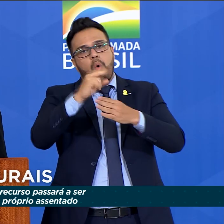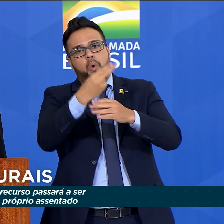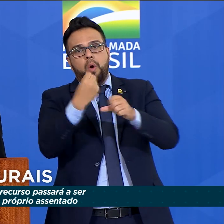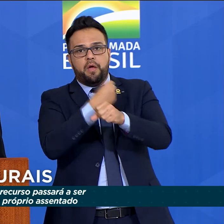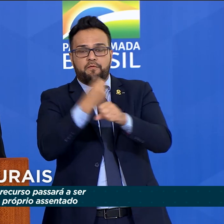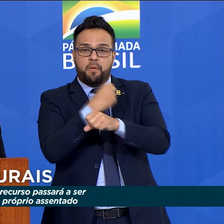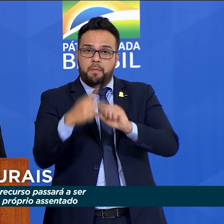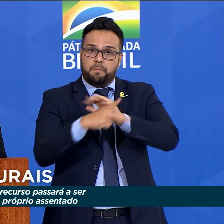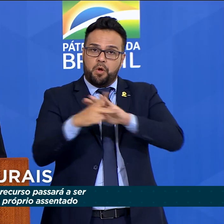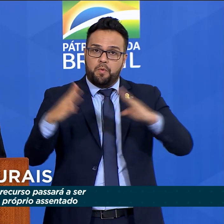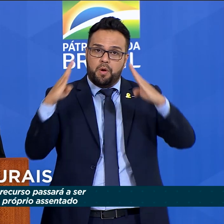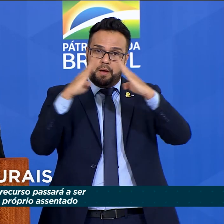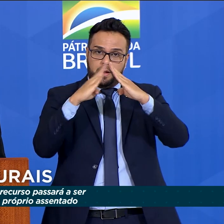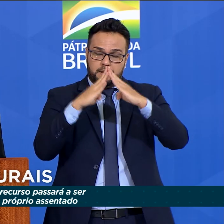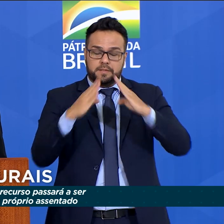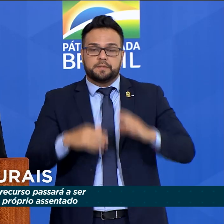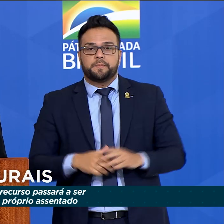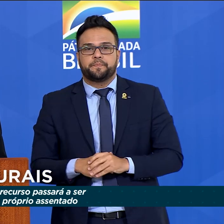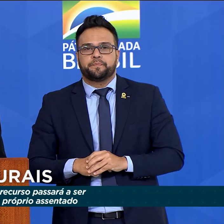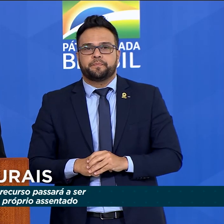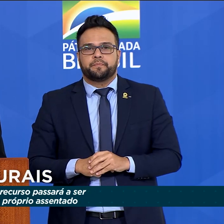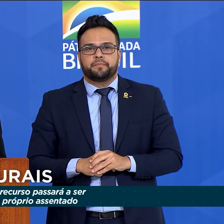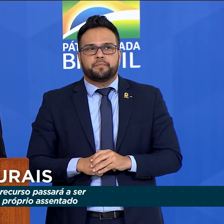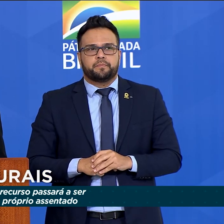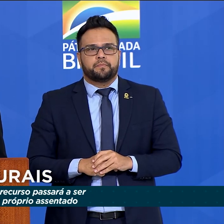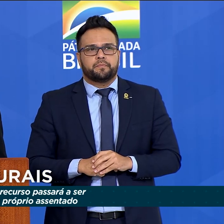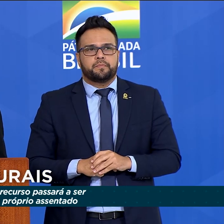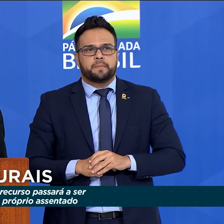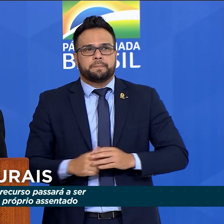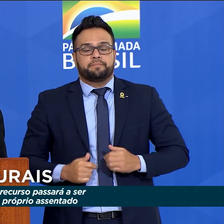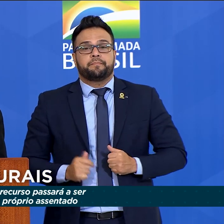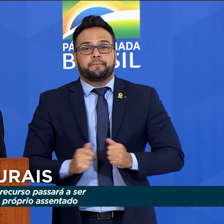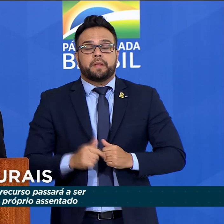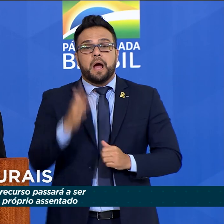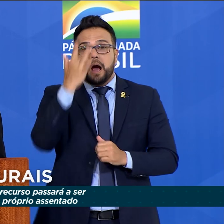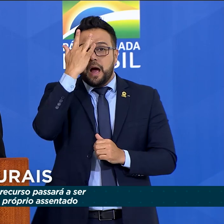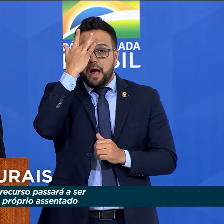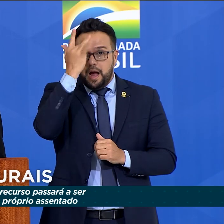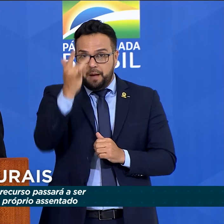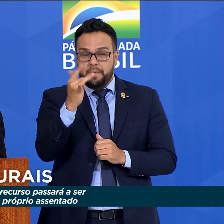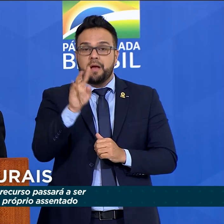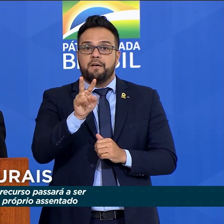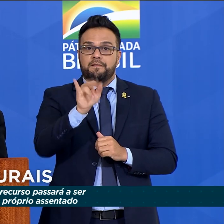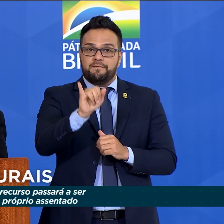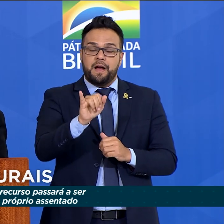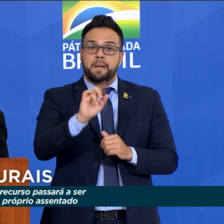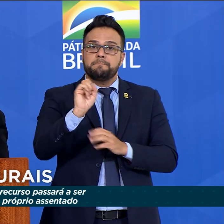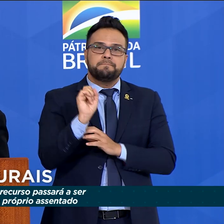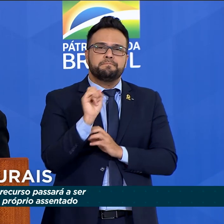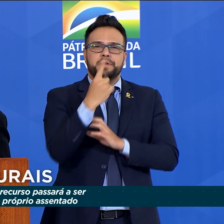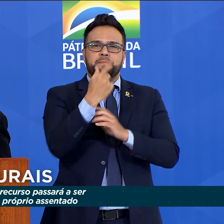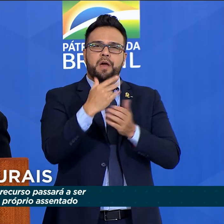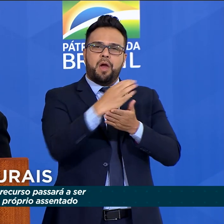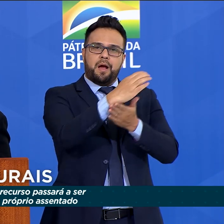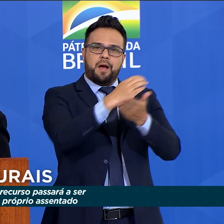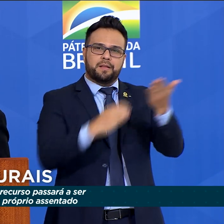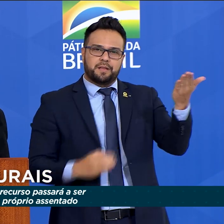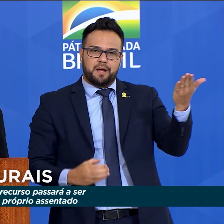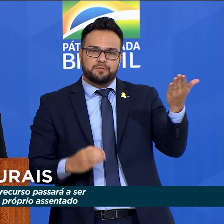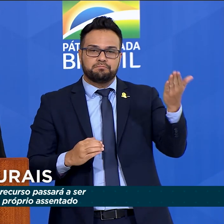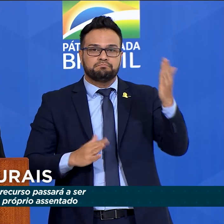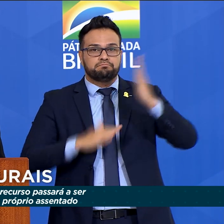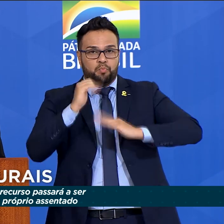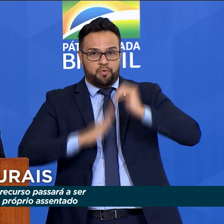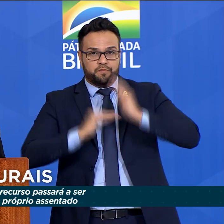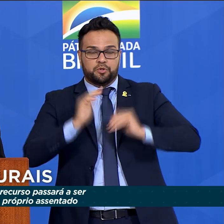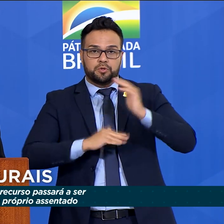moradia. Já no dia de amanhã, nós teremos os primeiros editais de cadastramento desses profissionais que poderão executar